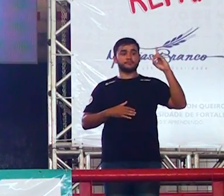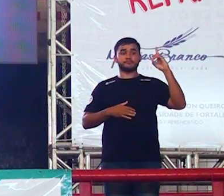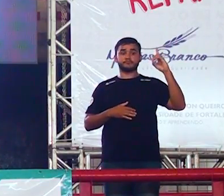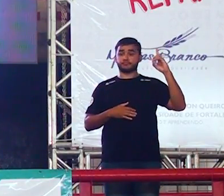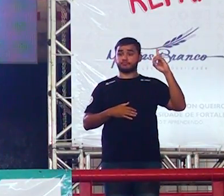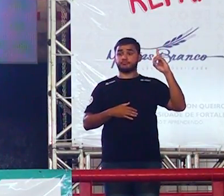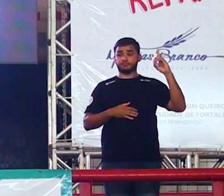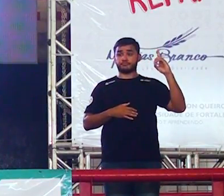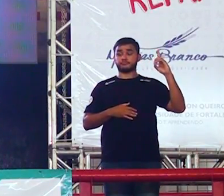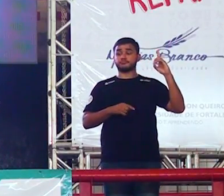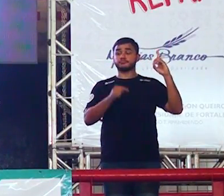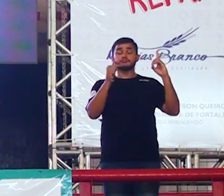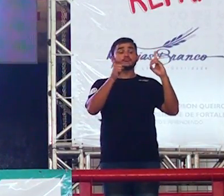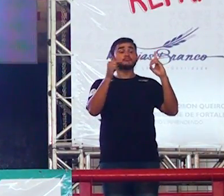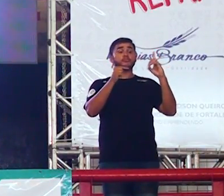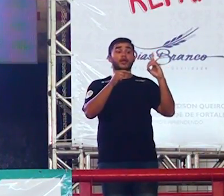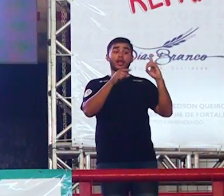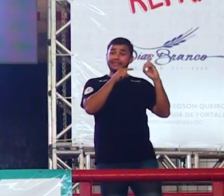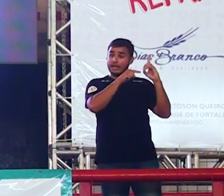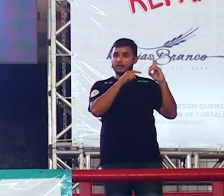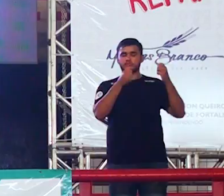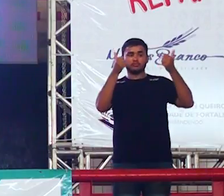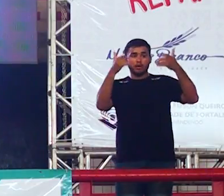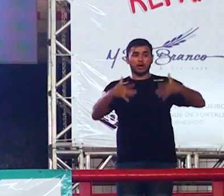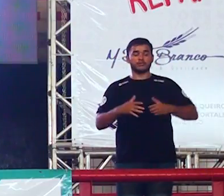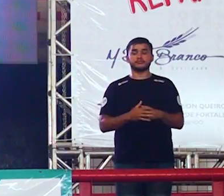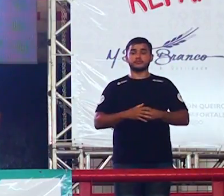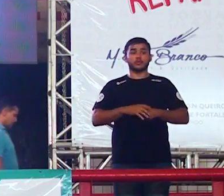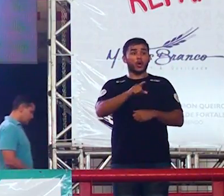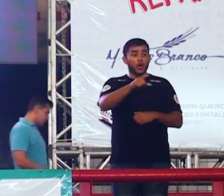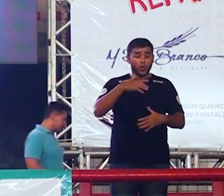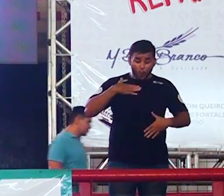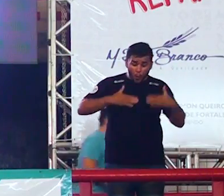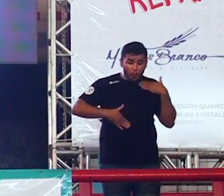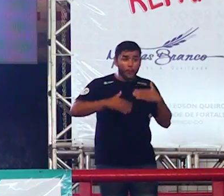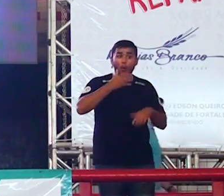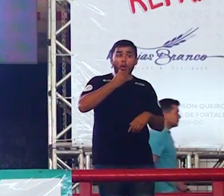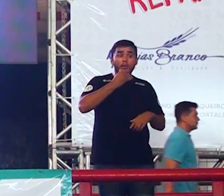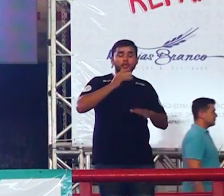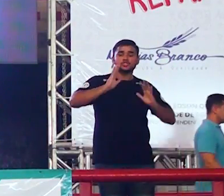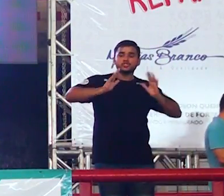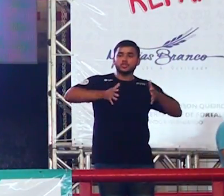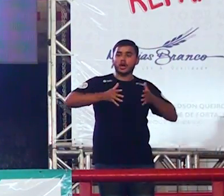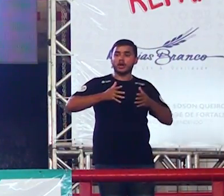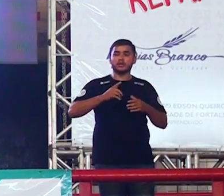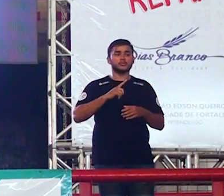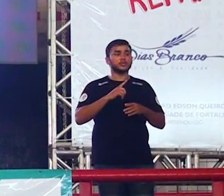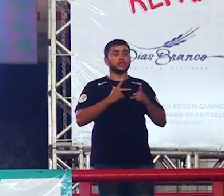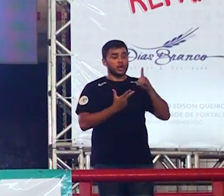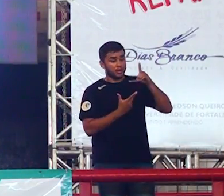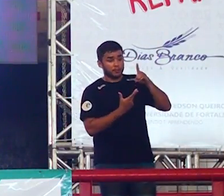o item D. Por quê? Porque se você não tem a formação dessa estrutura, por quê? Porque você vai ter uma